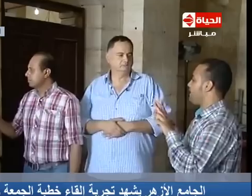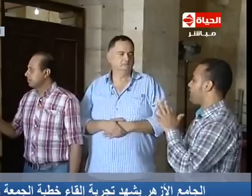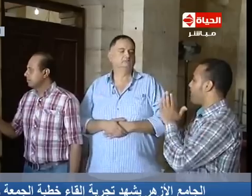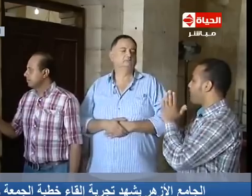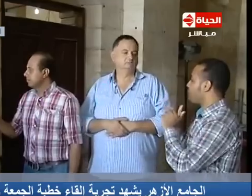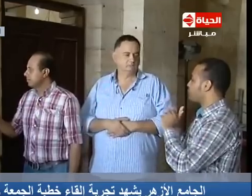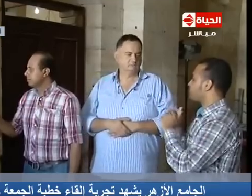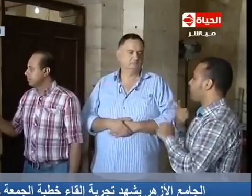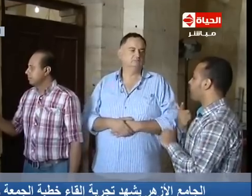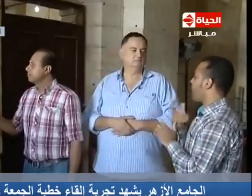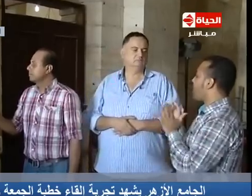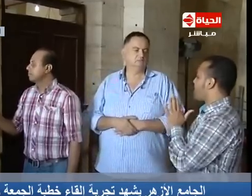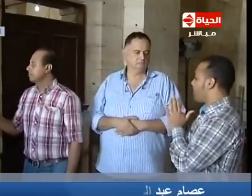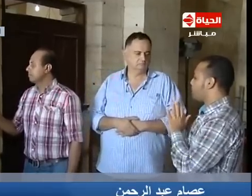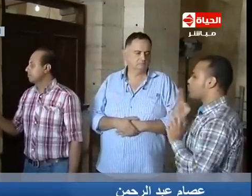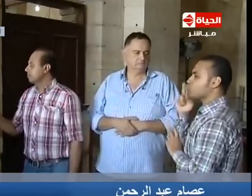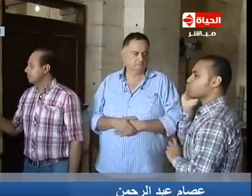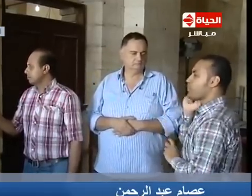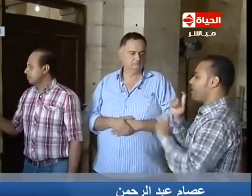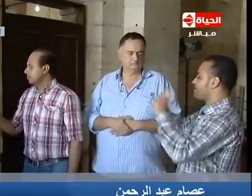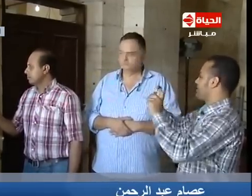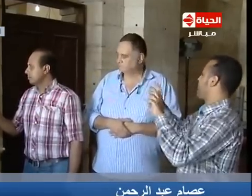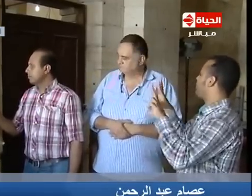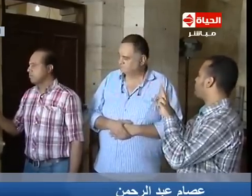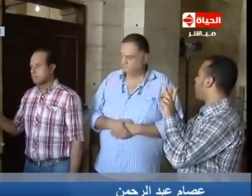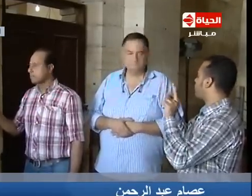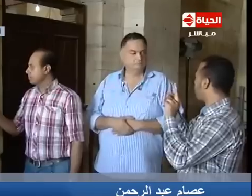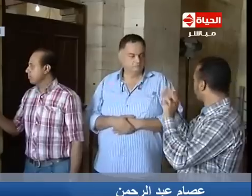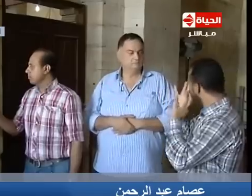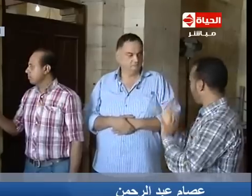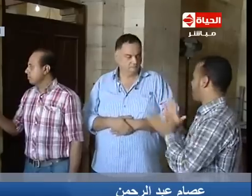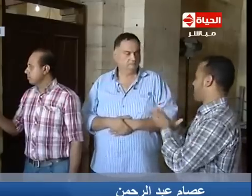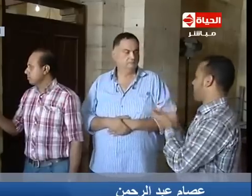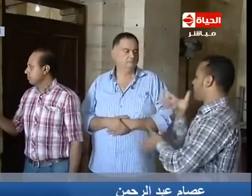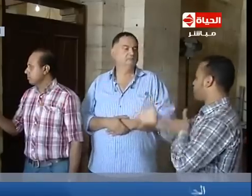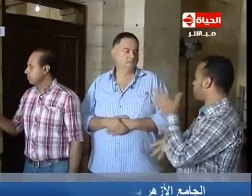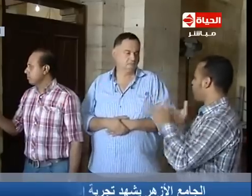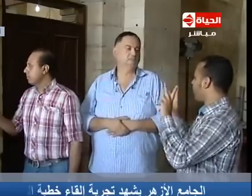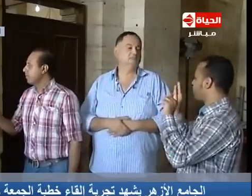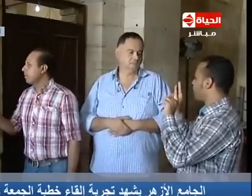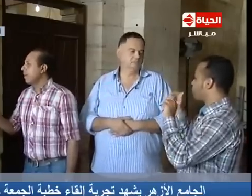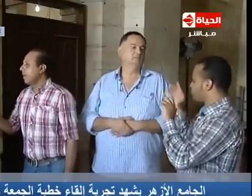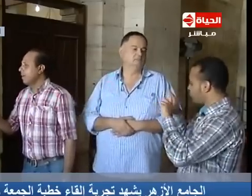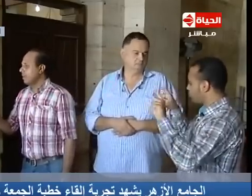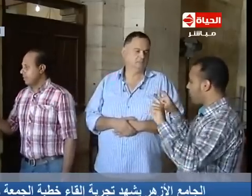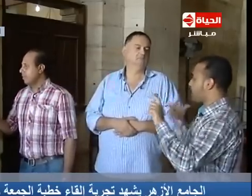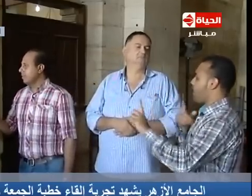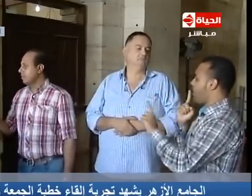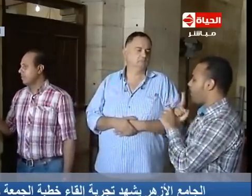الصم في المنازل يتابعوا كل الماده اللي انتم بتنشروها من خلال وجود ترجمه للغه الاشاره داخل اللقاءات او بقدر اوسع ان شاء